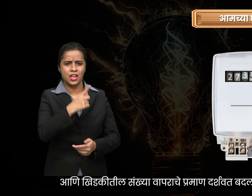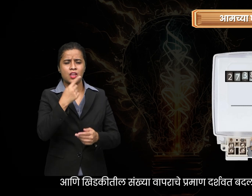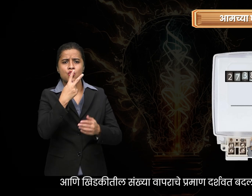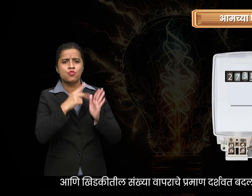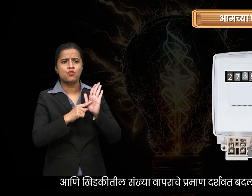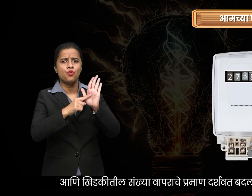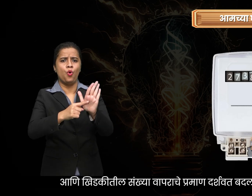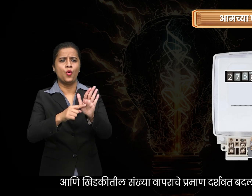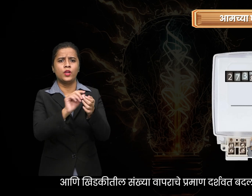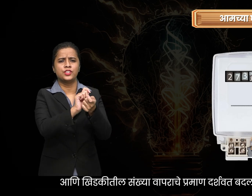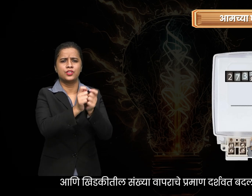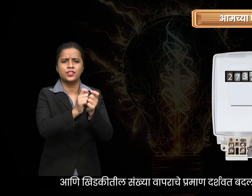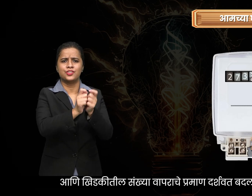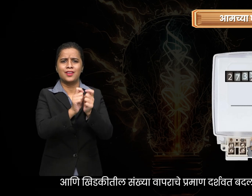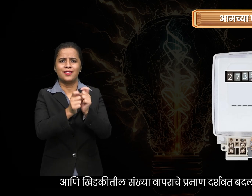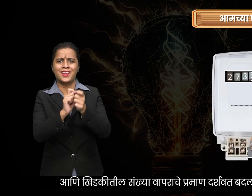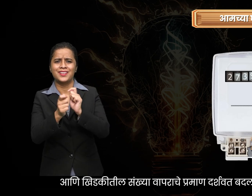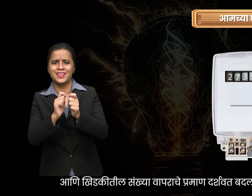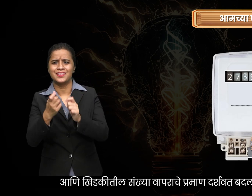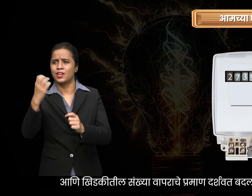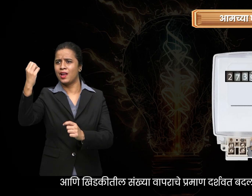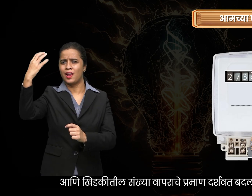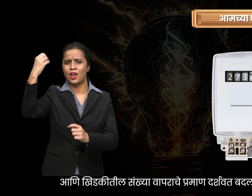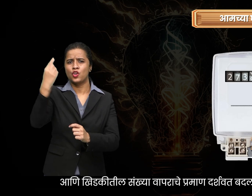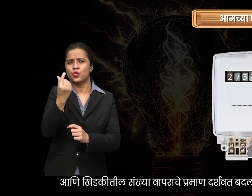वापराचे प्रमाण दर्शवत बदलत राहील.